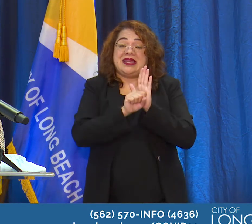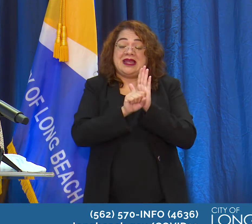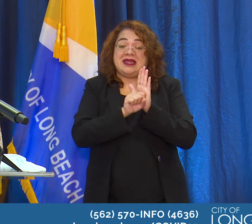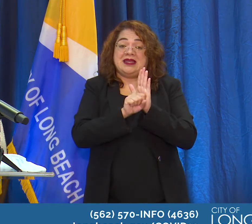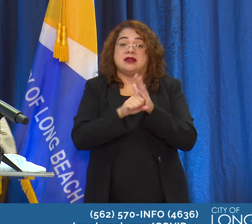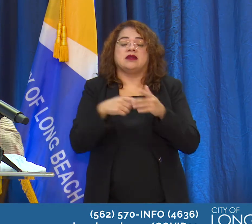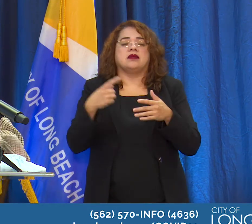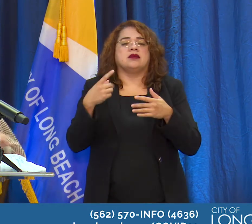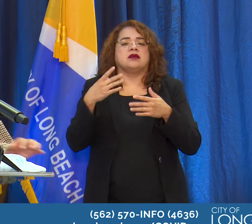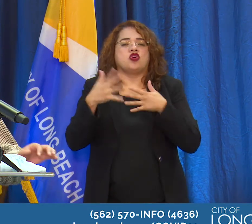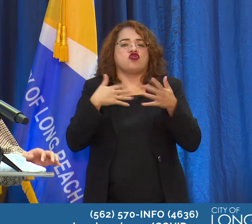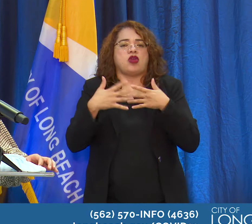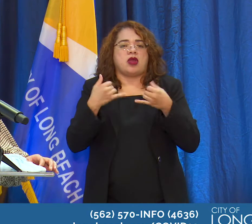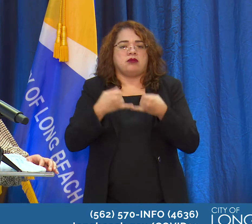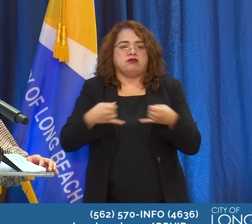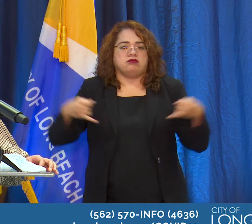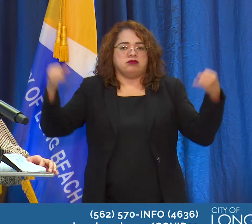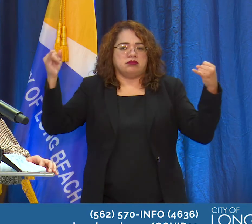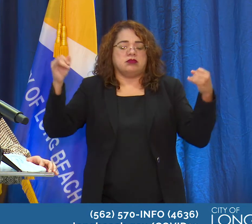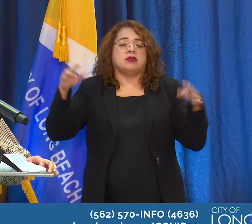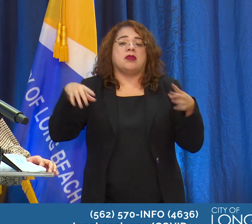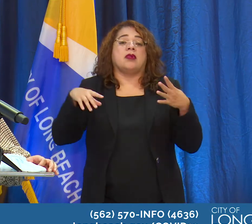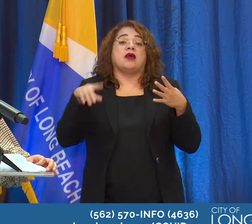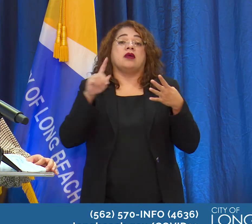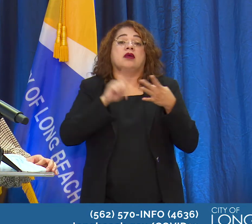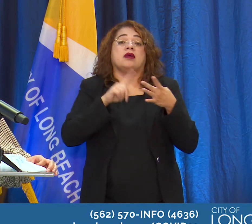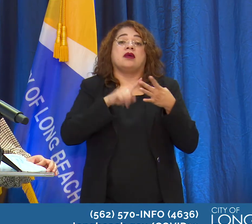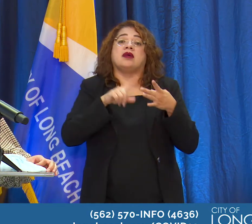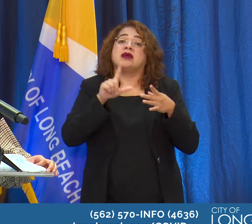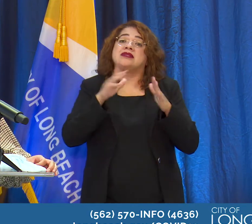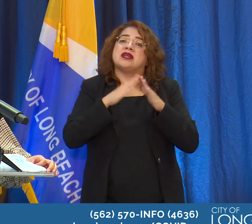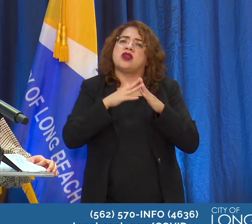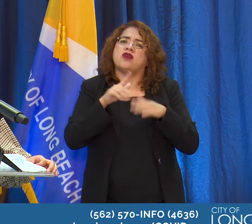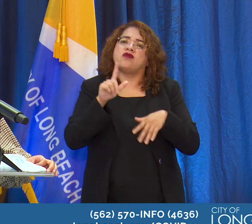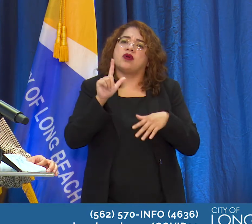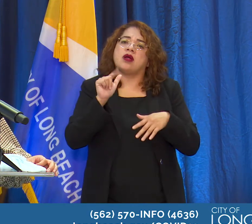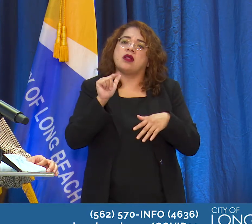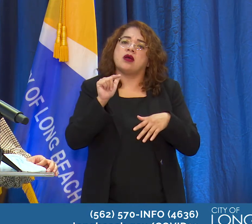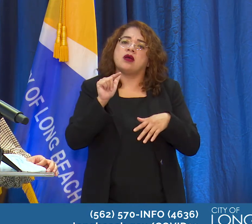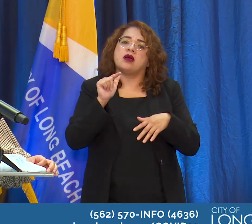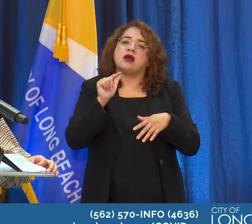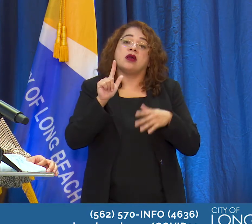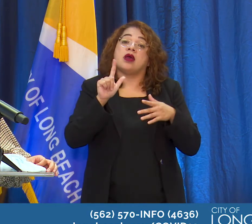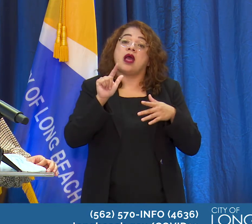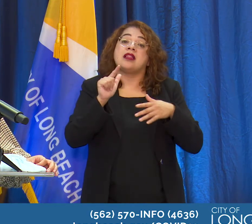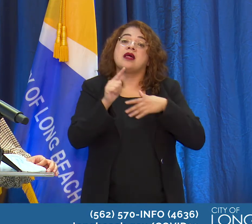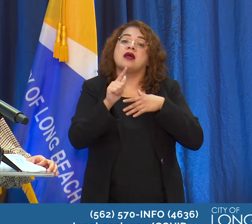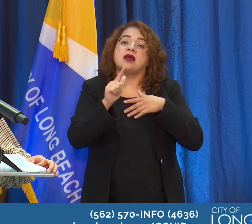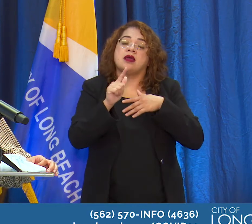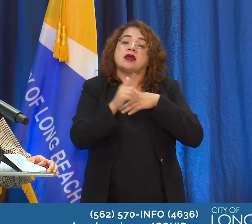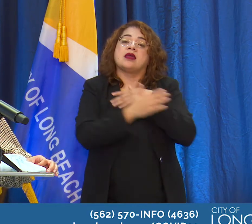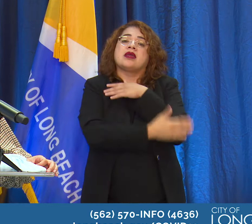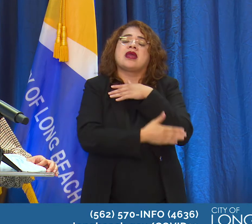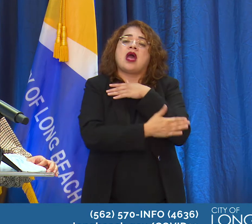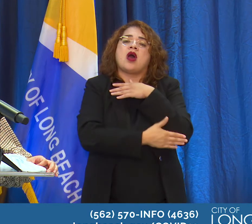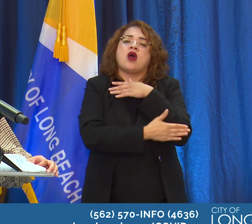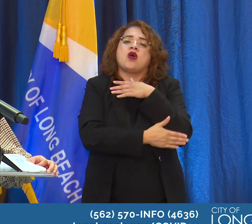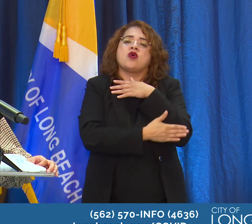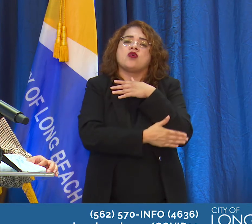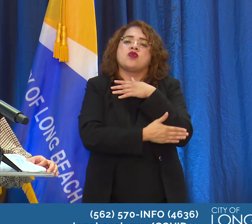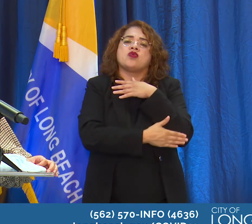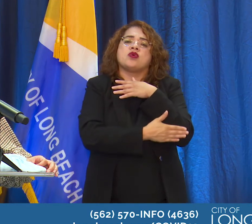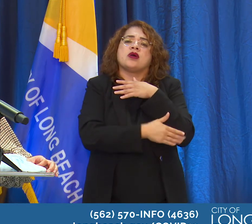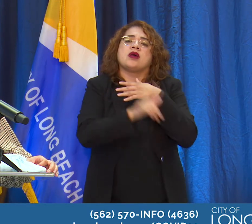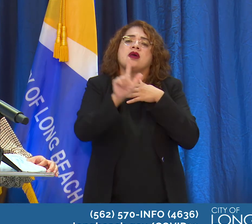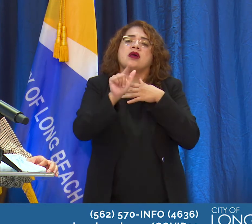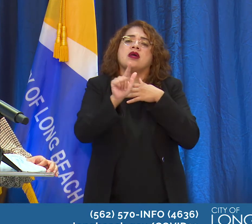es la ciudad de Los Ángeles. También hemos compartido la segunda imagen que se mostró, que es